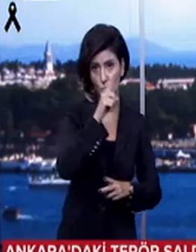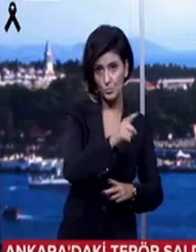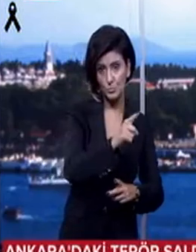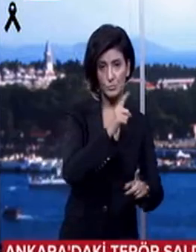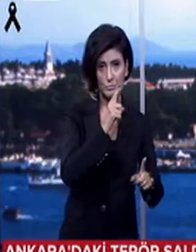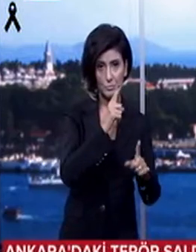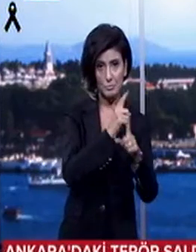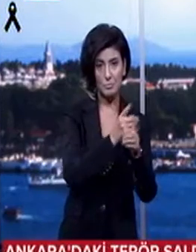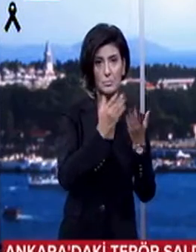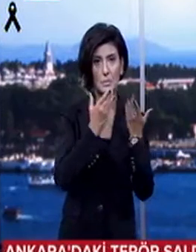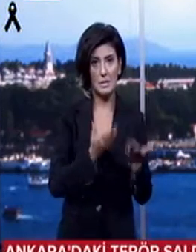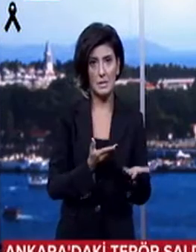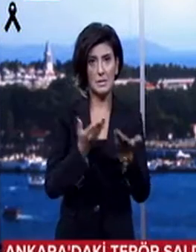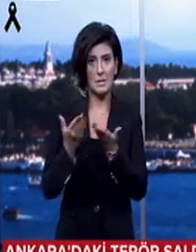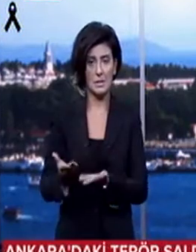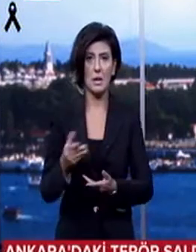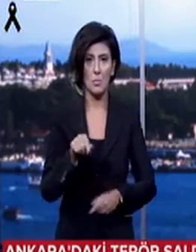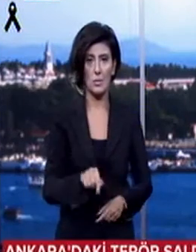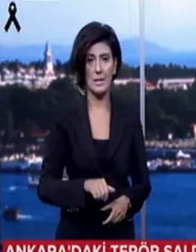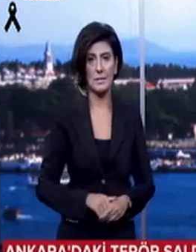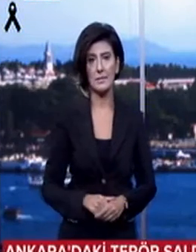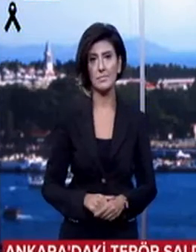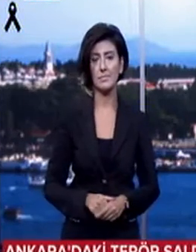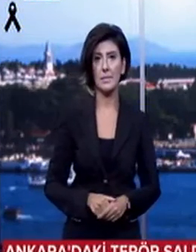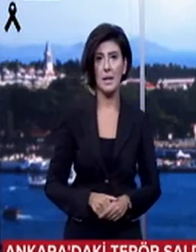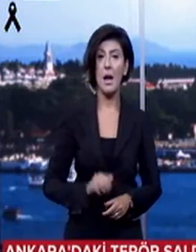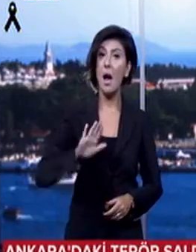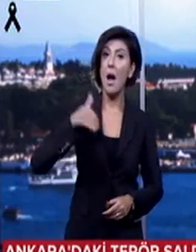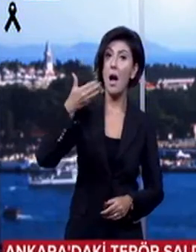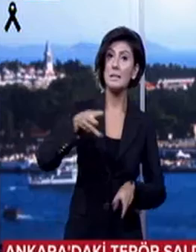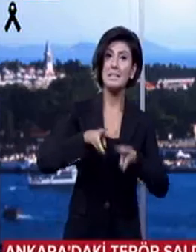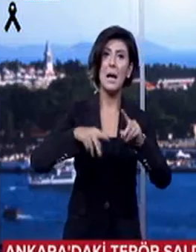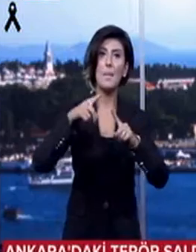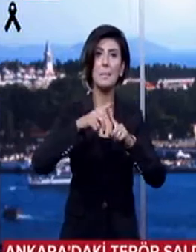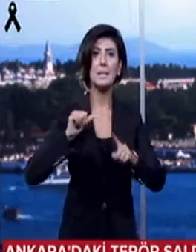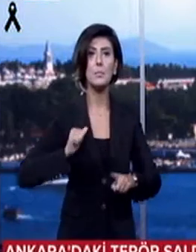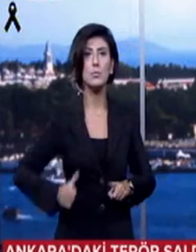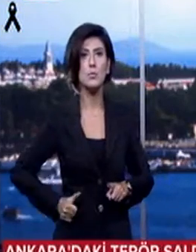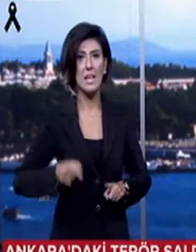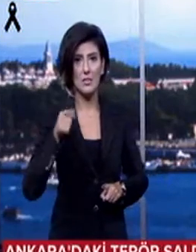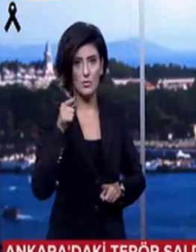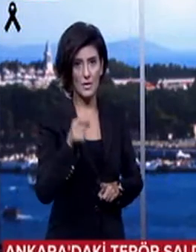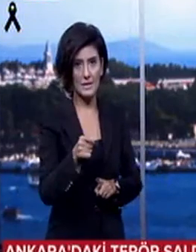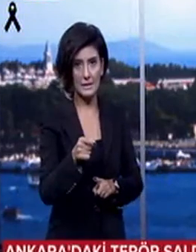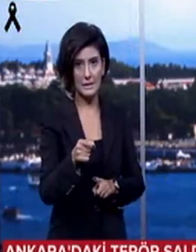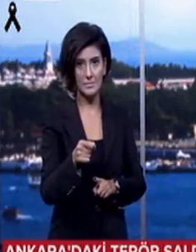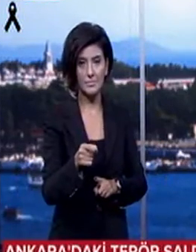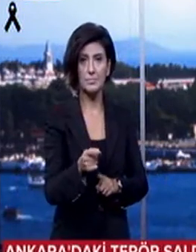Mehmet Celalettin Lekesiz'i kabul etti. Ardından MİT Müsteşarı Hakan Fidan çıktı